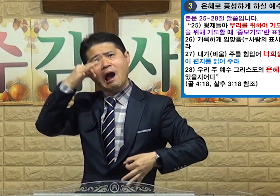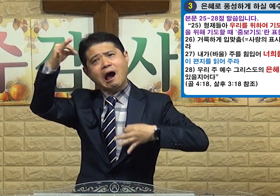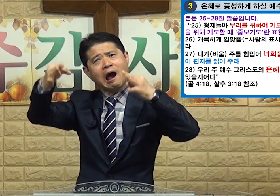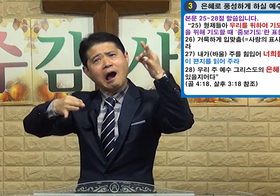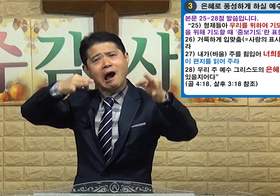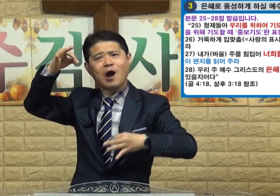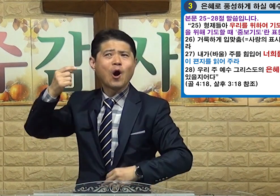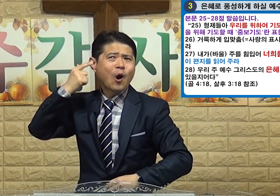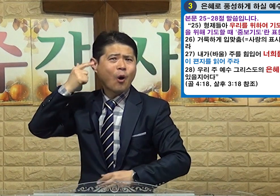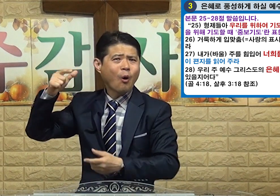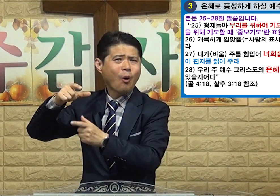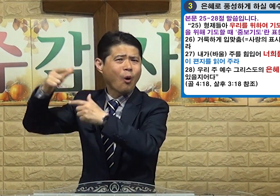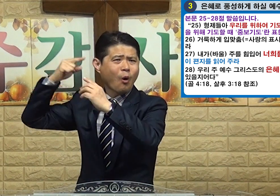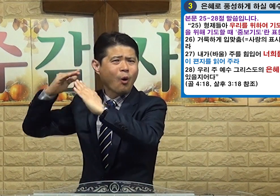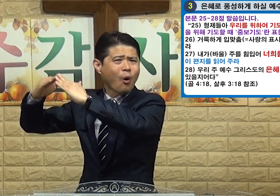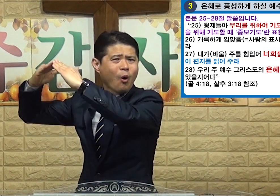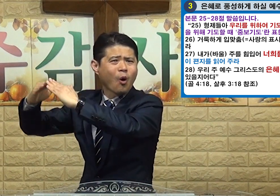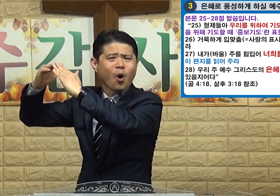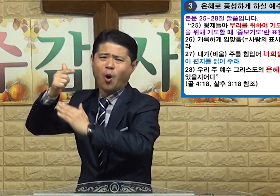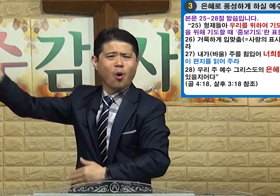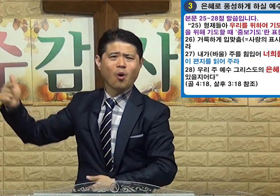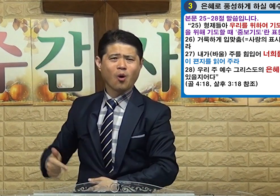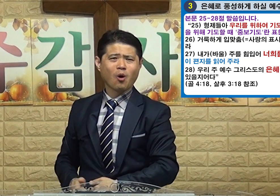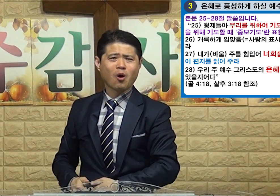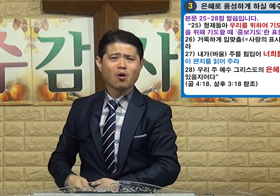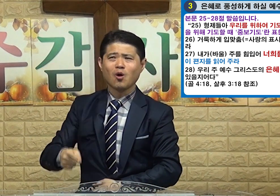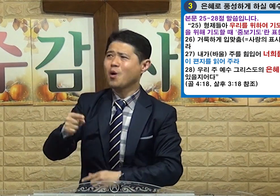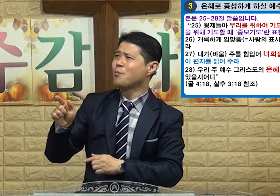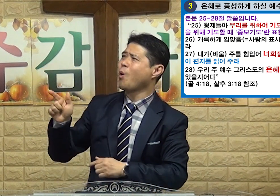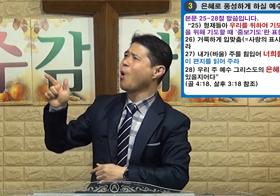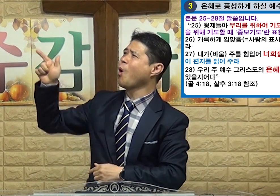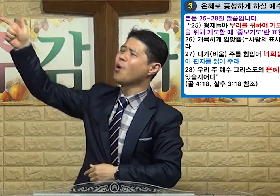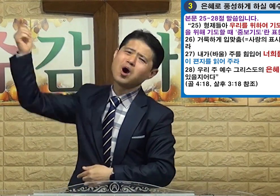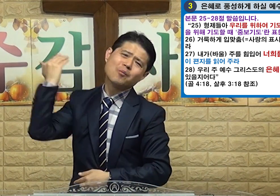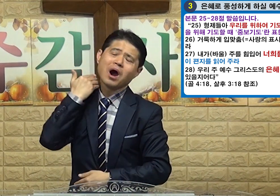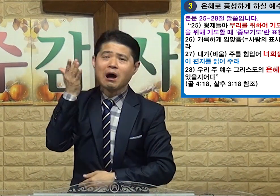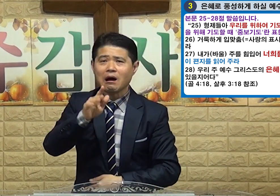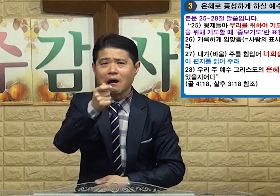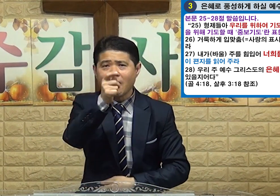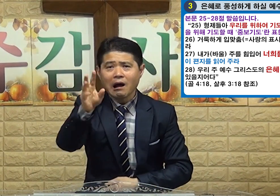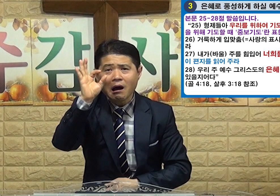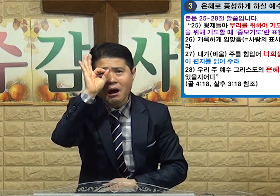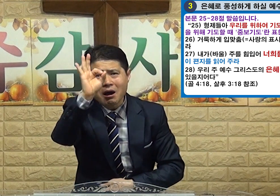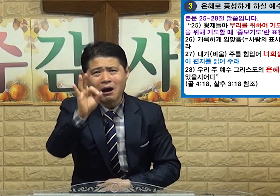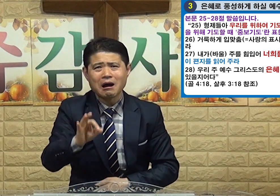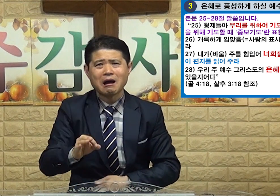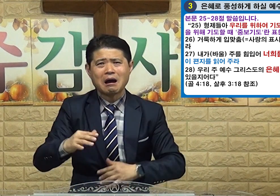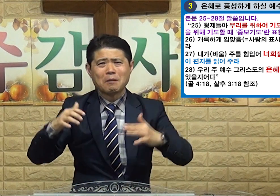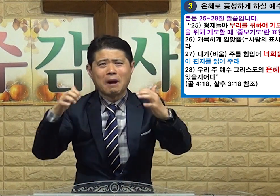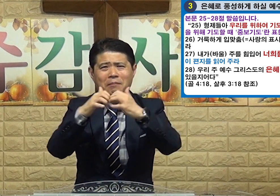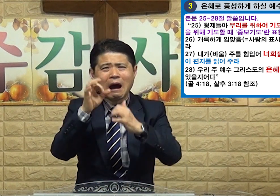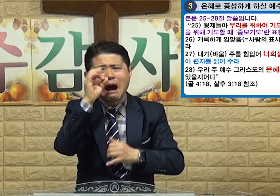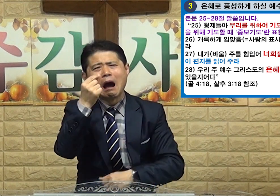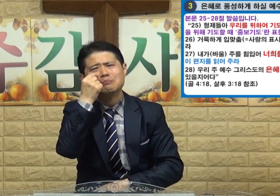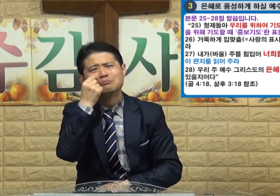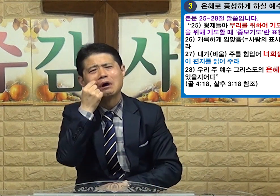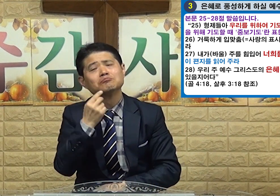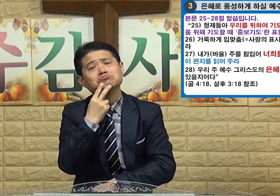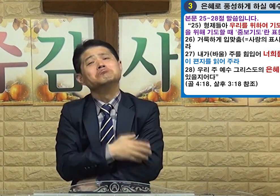전쟁으로 기근으로 어려운 집들이 너무 많이 있습니다. 저 멀리서는 그렇게